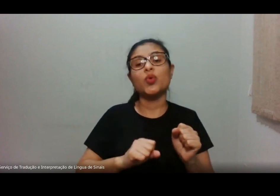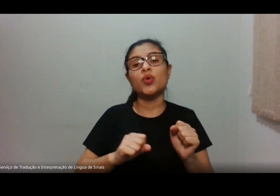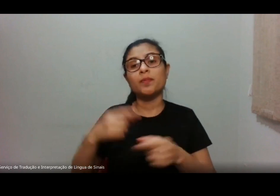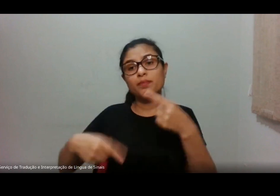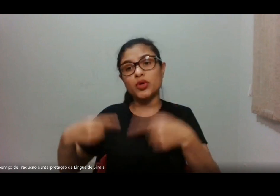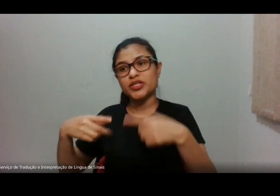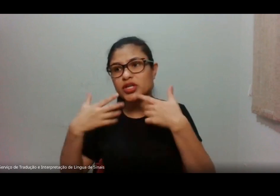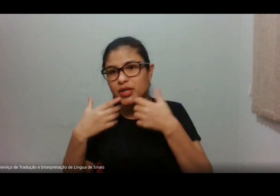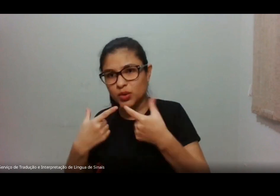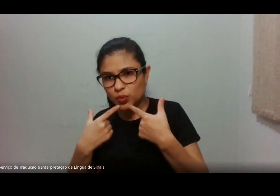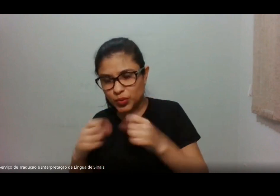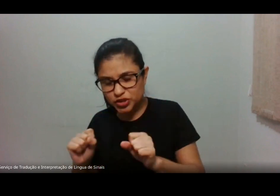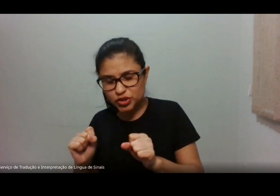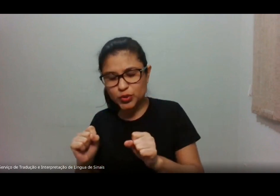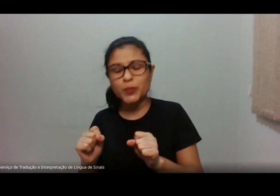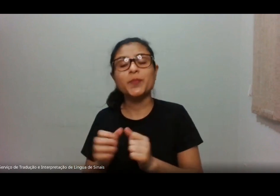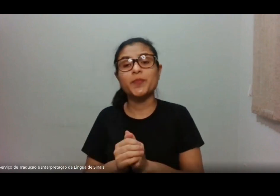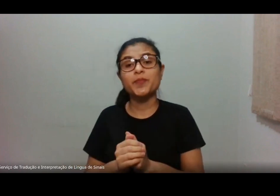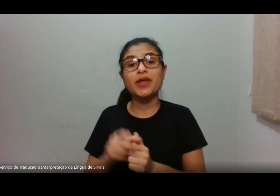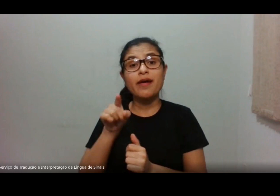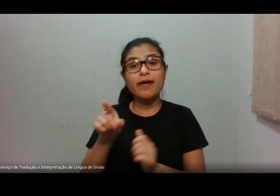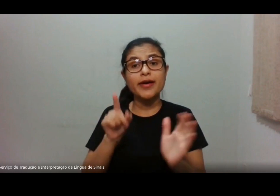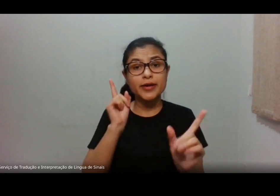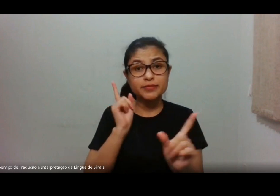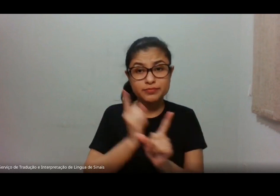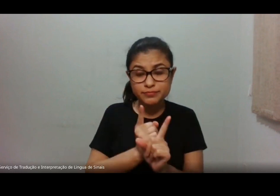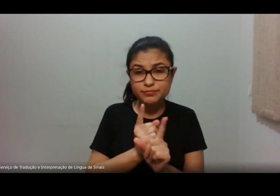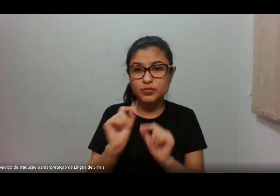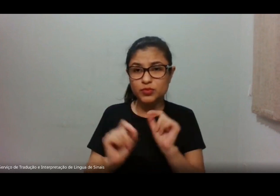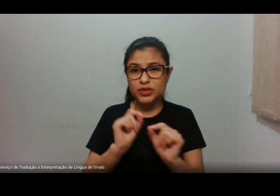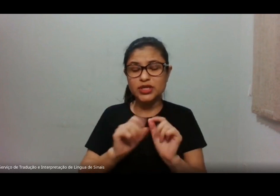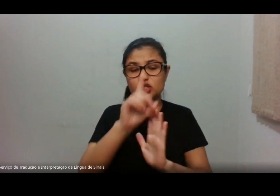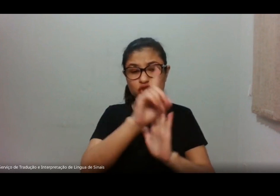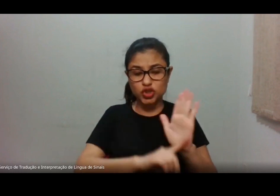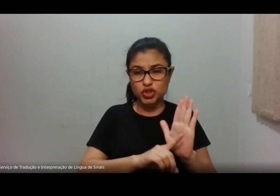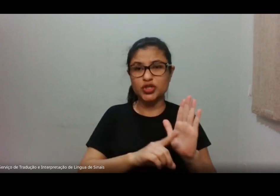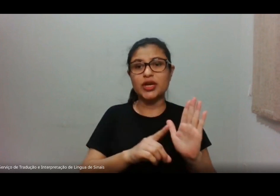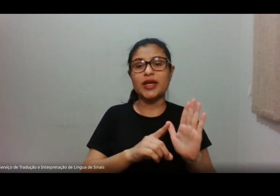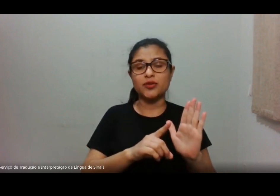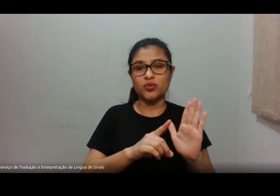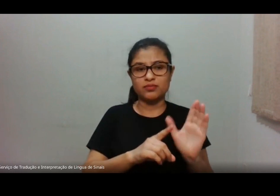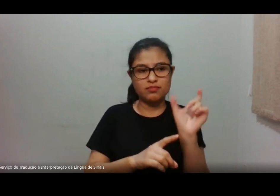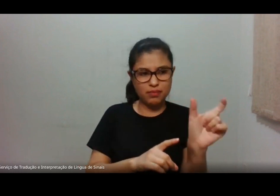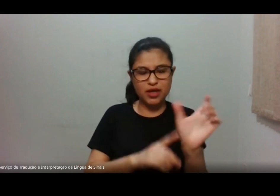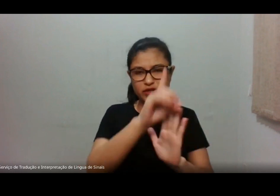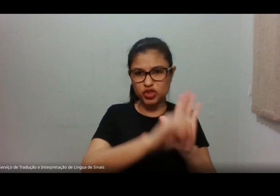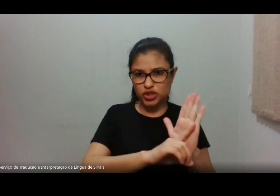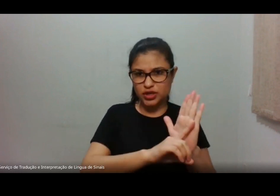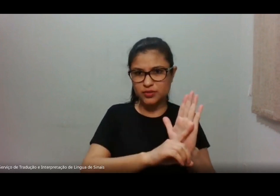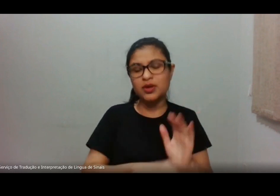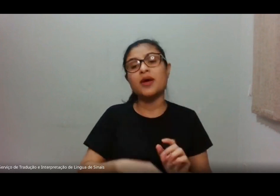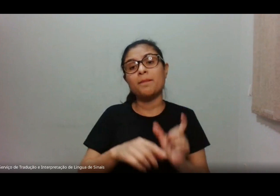política linguística e políticas linguísticas. Ela descobriu que para direitos e direito linguístico